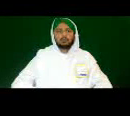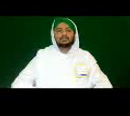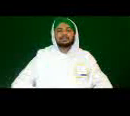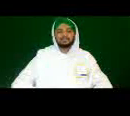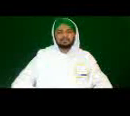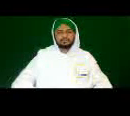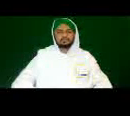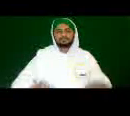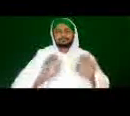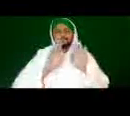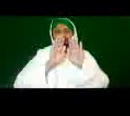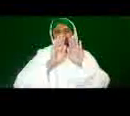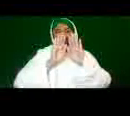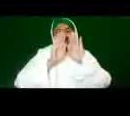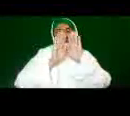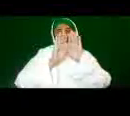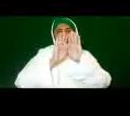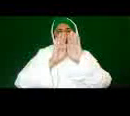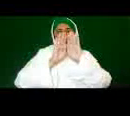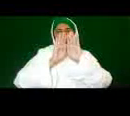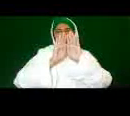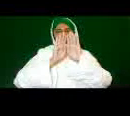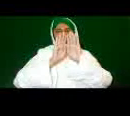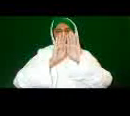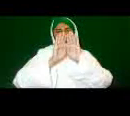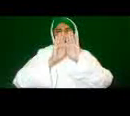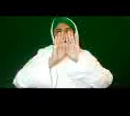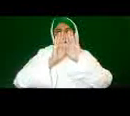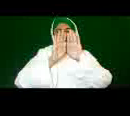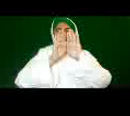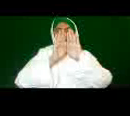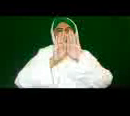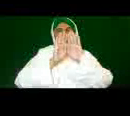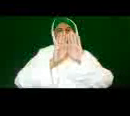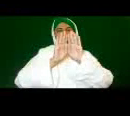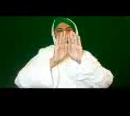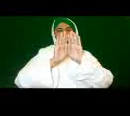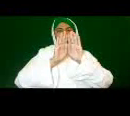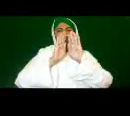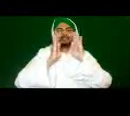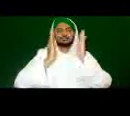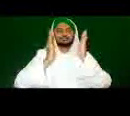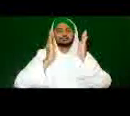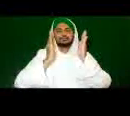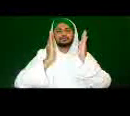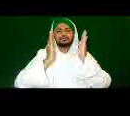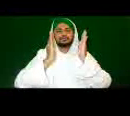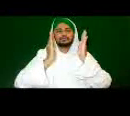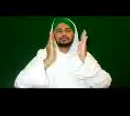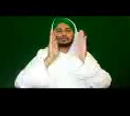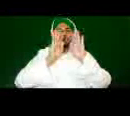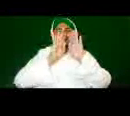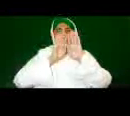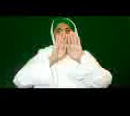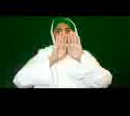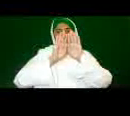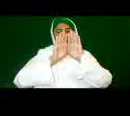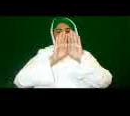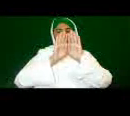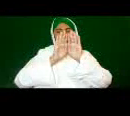کھولنا. تو یہ دروازہ کس طرح کھلتا ہے، 2 پٹ ہوتے ہیں نا دروازے کے، یوں کھلنا، دونوں ہاتھ کو یوں ملا